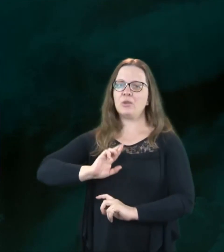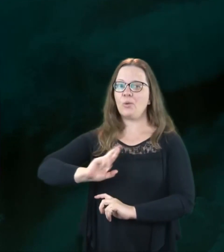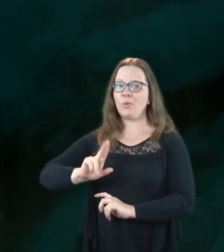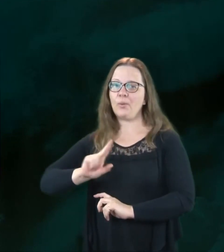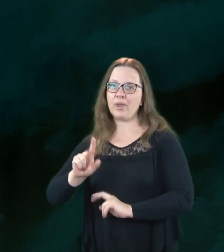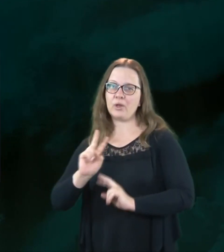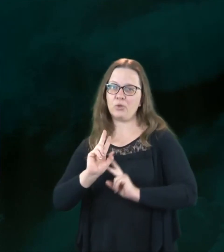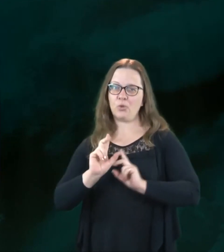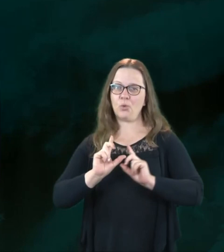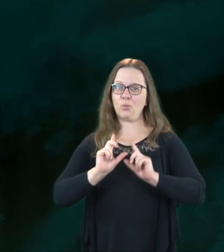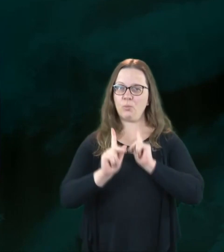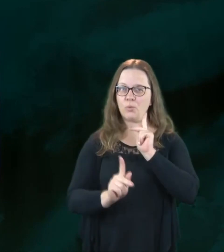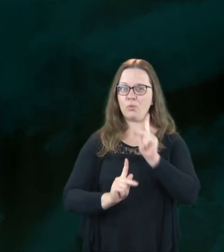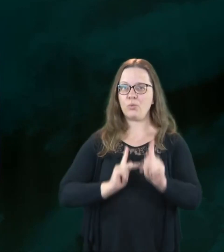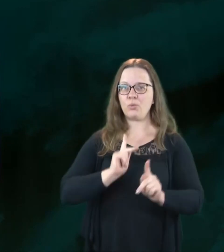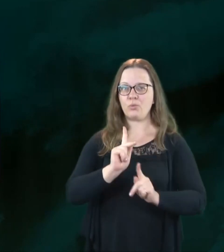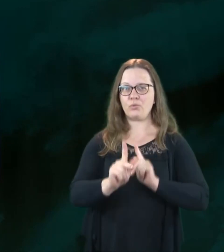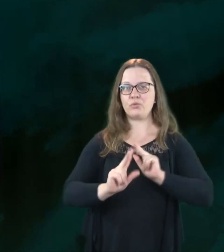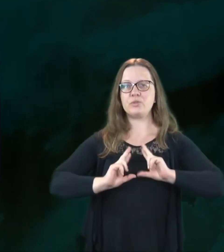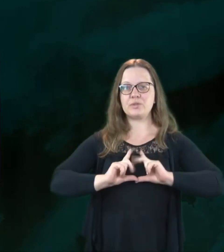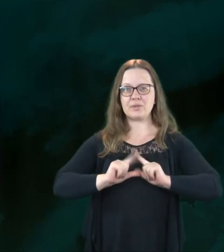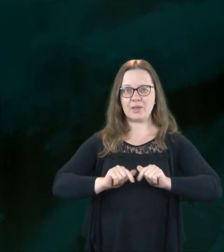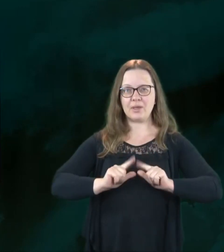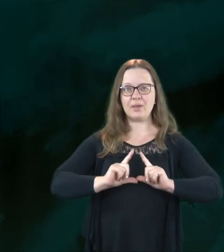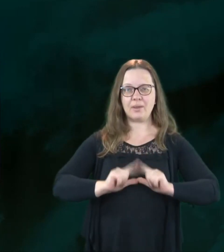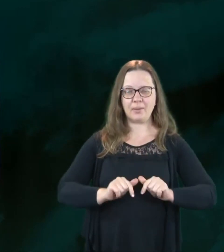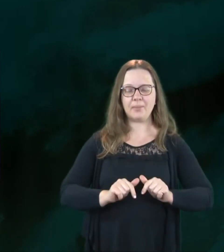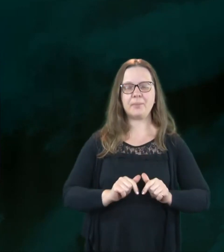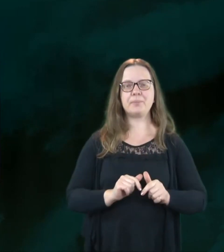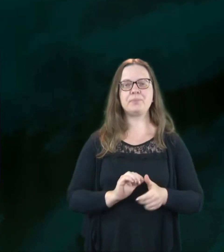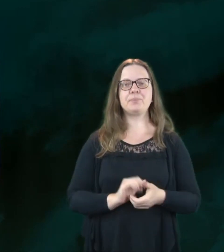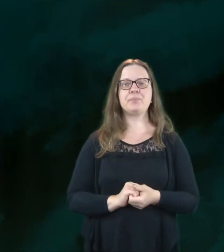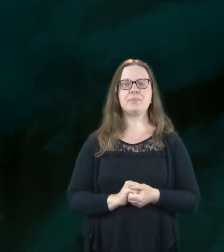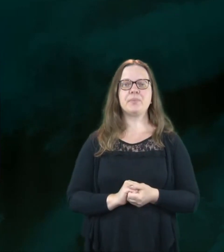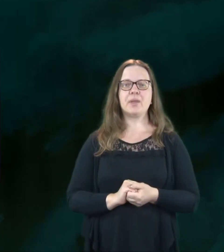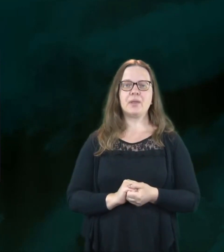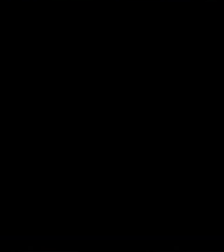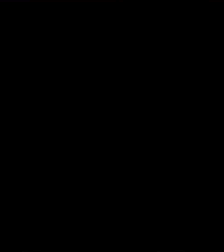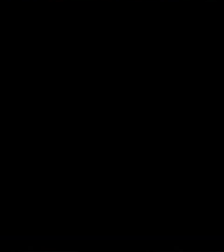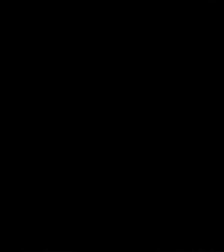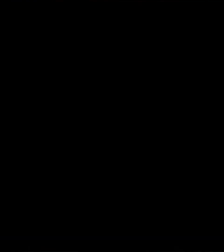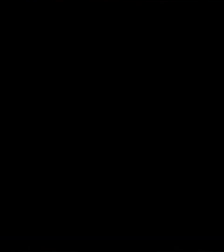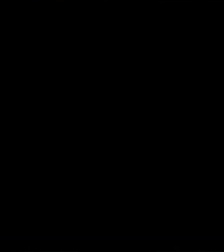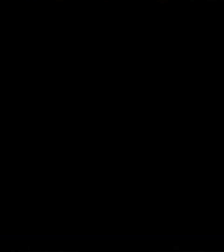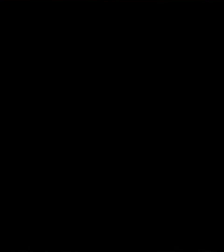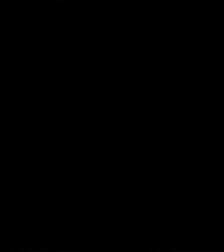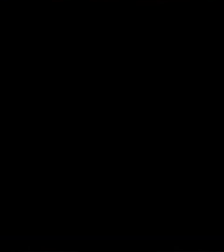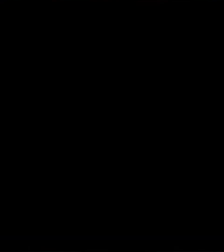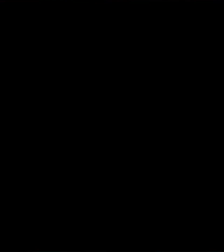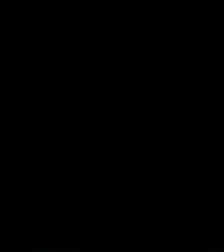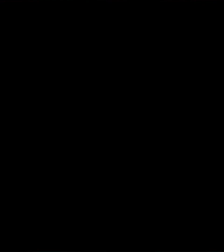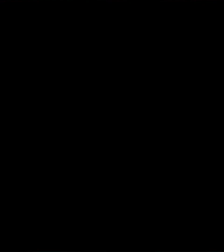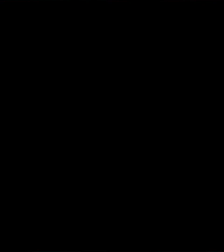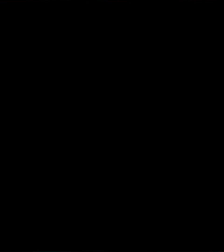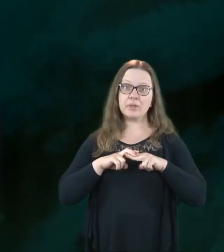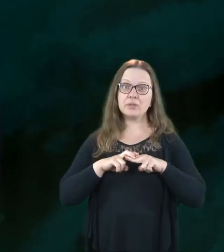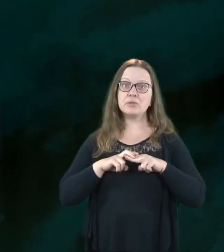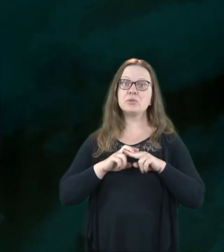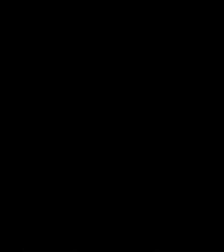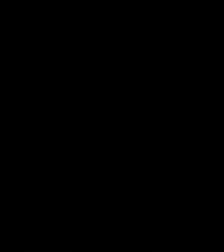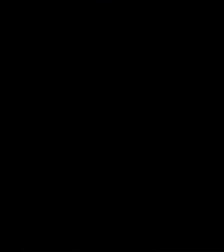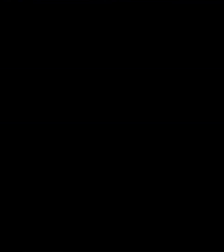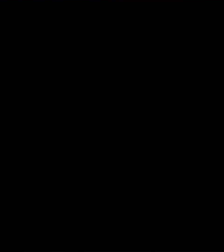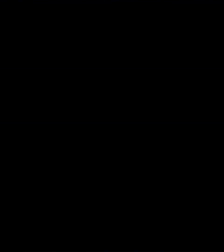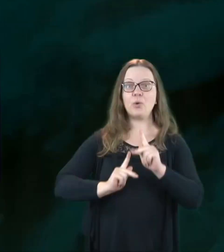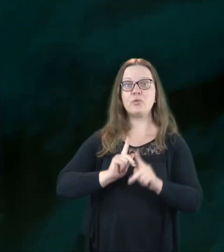Senhor Jesus! Então o povo de Israel, eles ficaram guardados debaixo da tutela da lei, mas o que